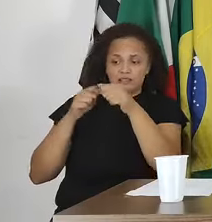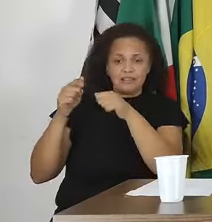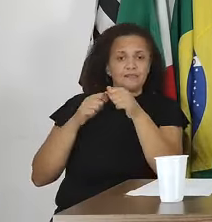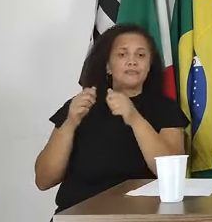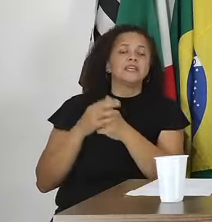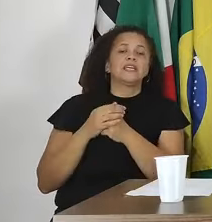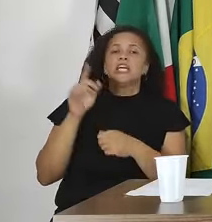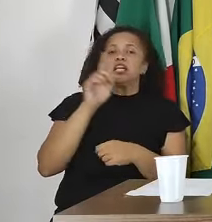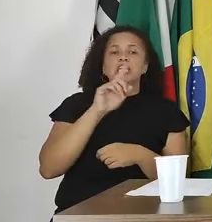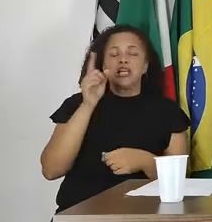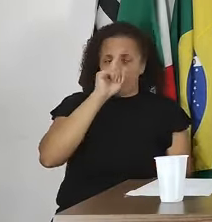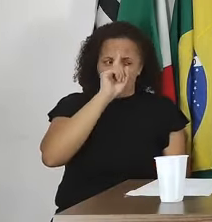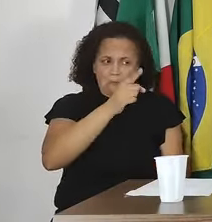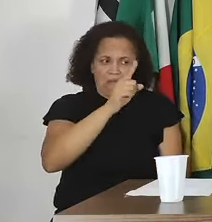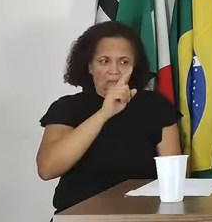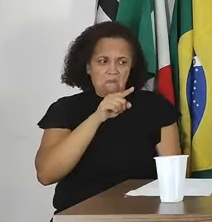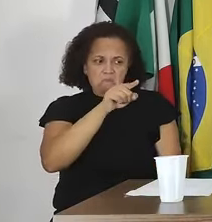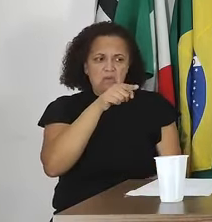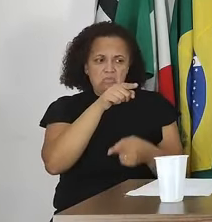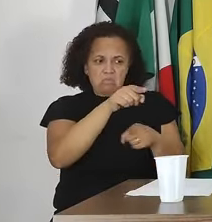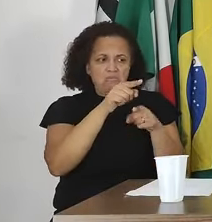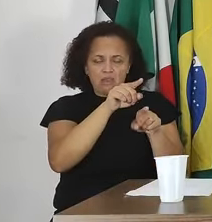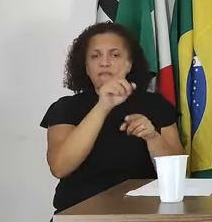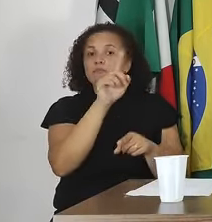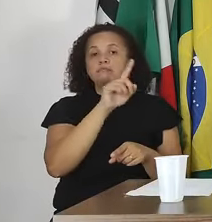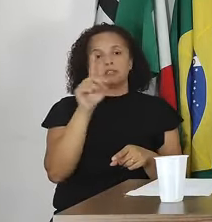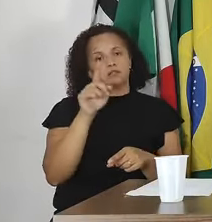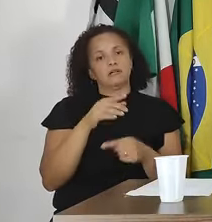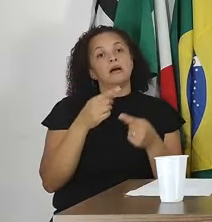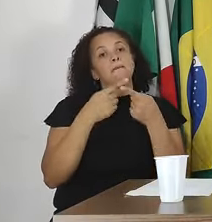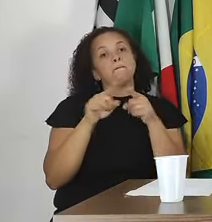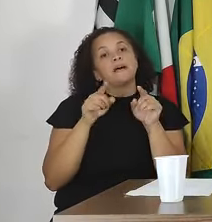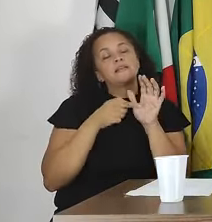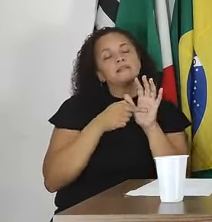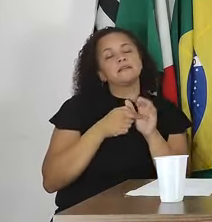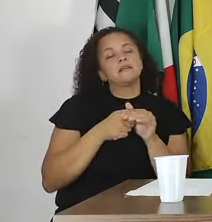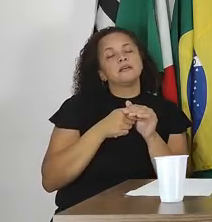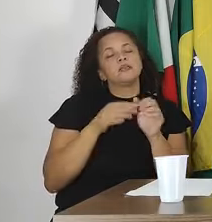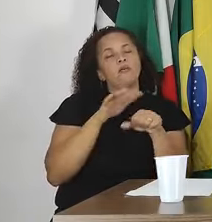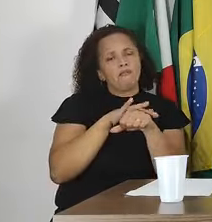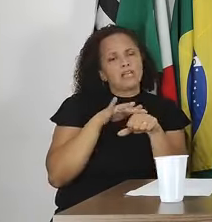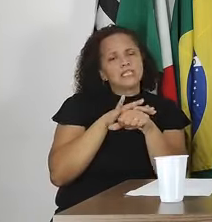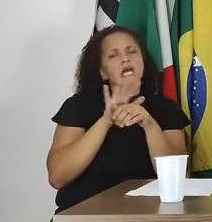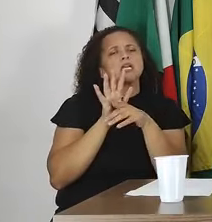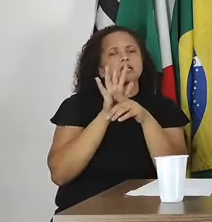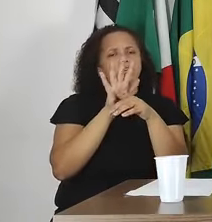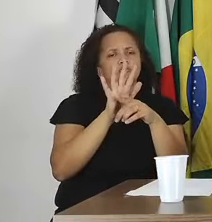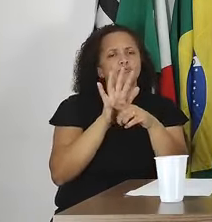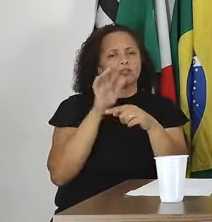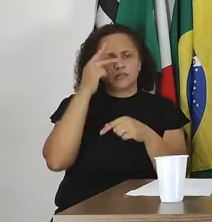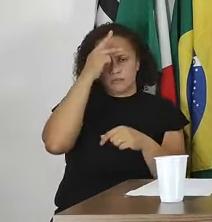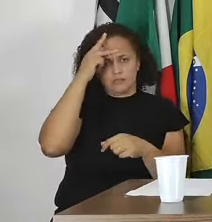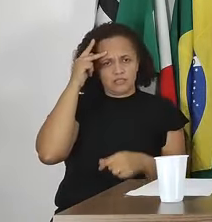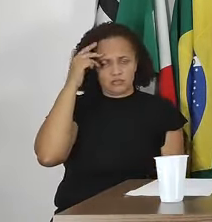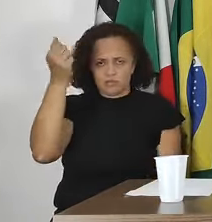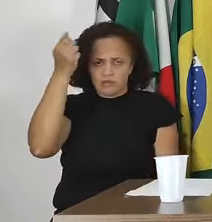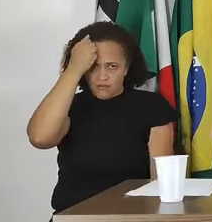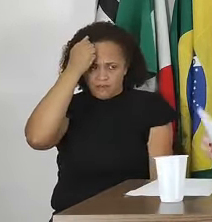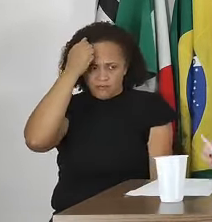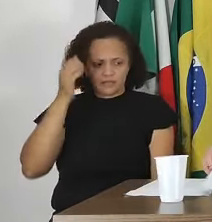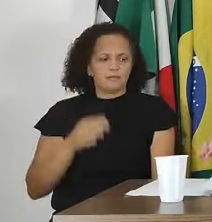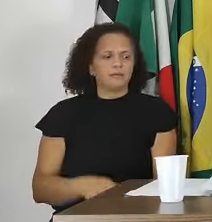ao arrependimento. Amém? E o que Deus fala para nós, né? Através do versículo 9 e